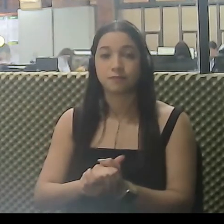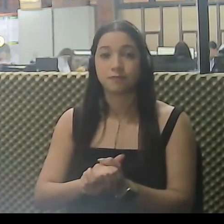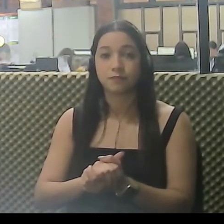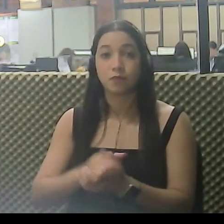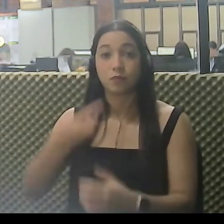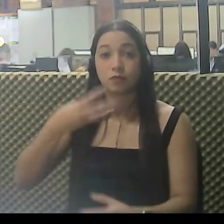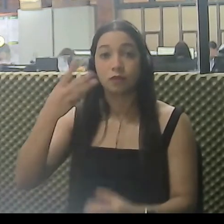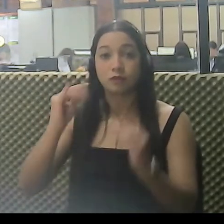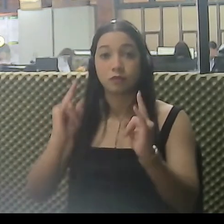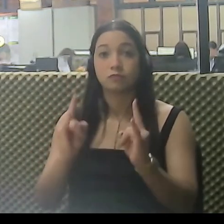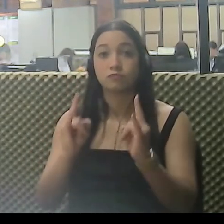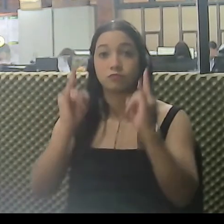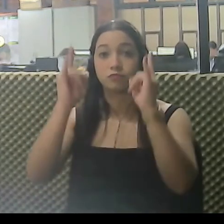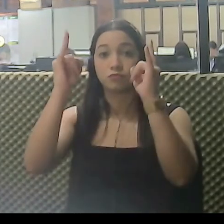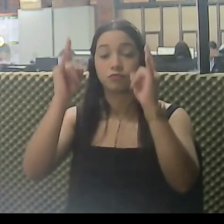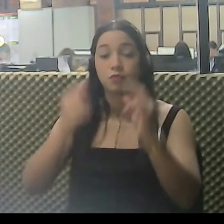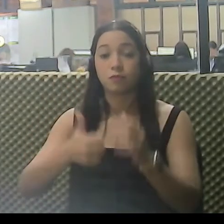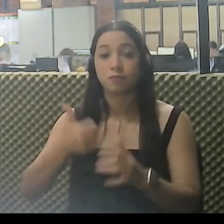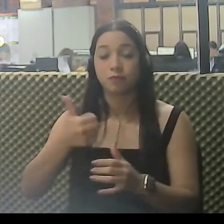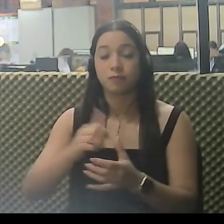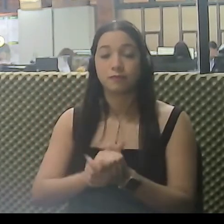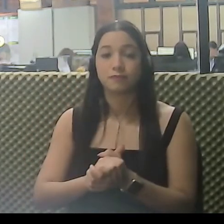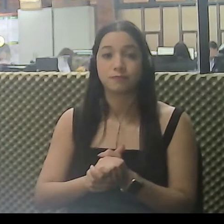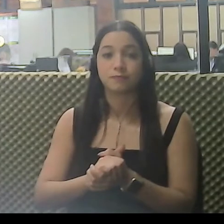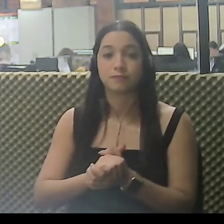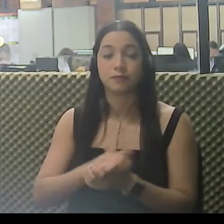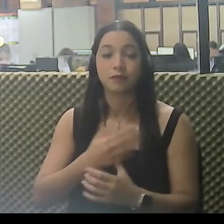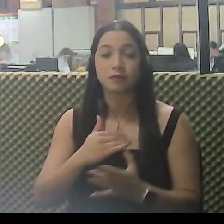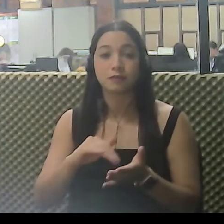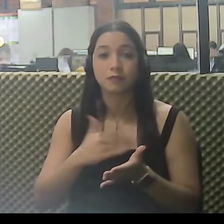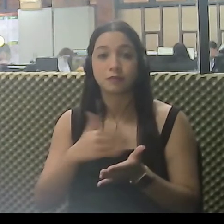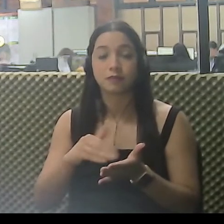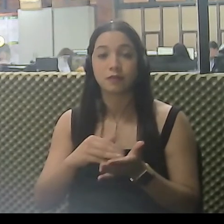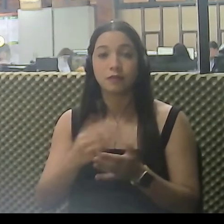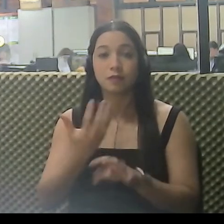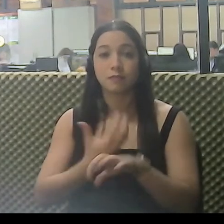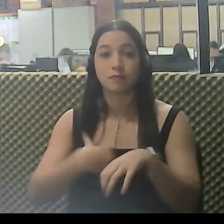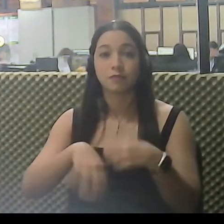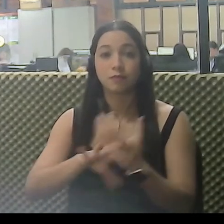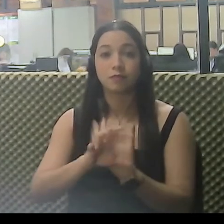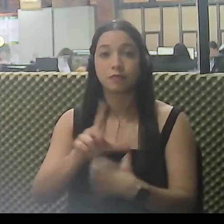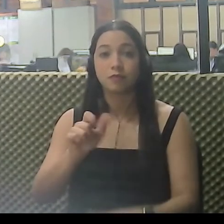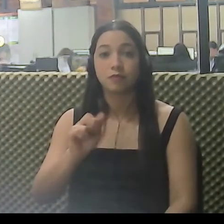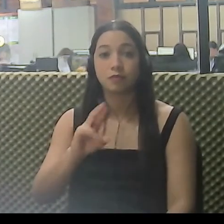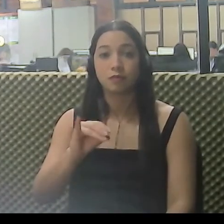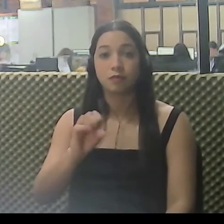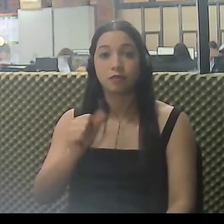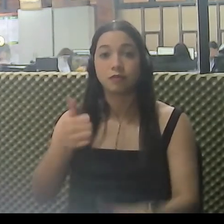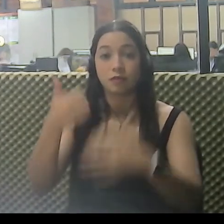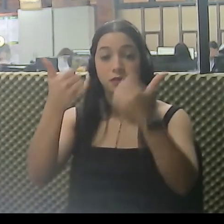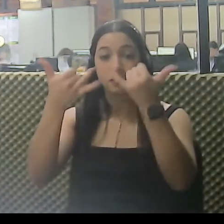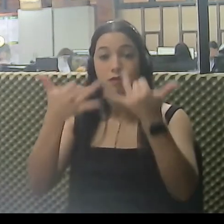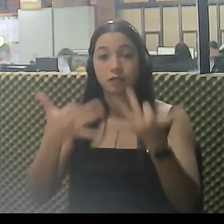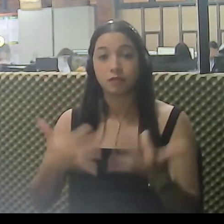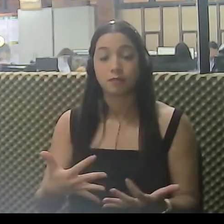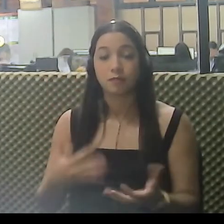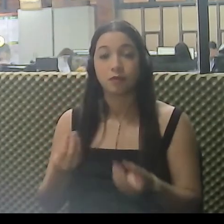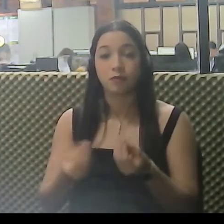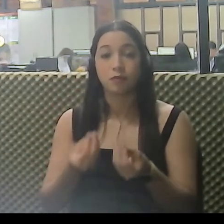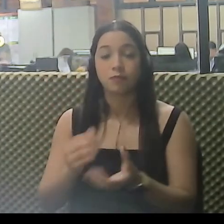o terceiro no bloco 1. A secretária de Meio Ambiente e Serviços Urbanos, Larissa Espíndola, explica sobre o